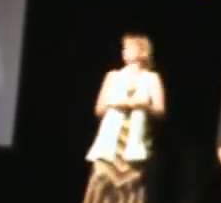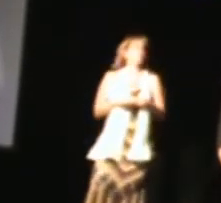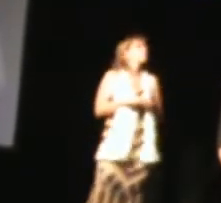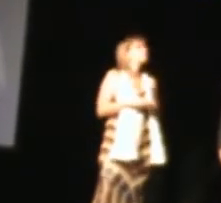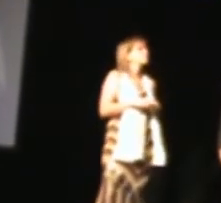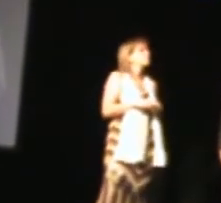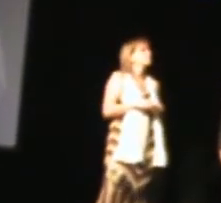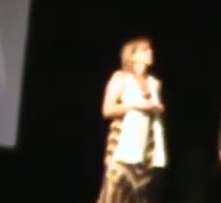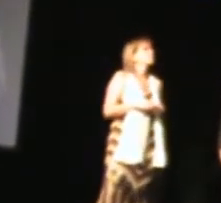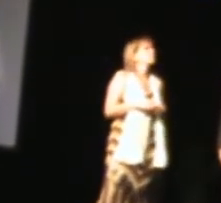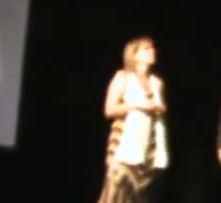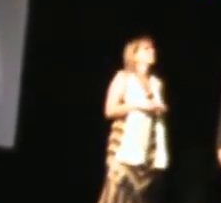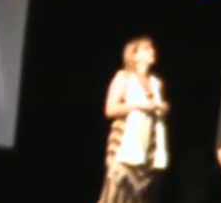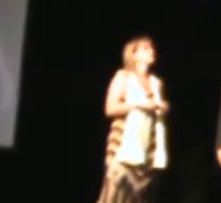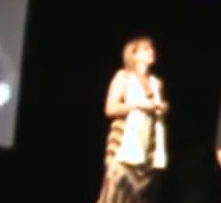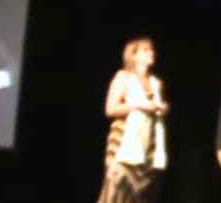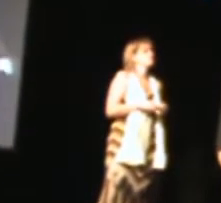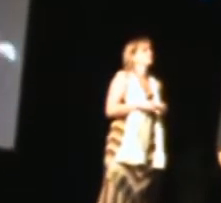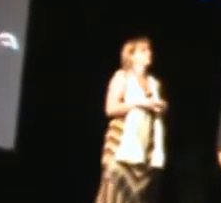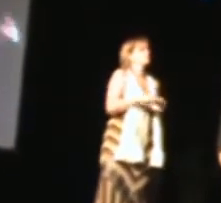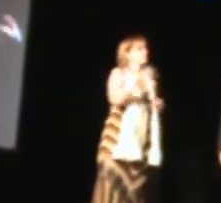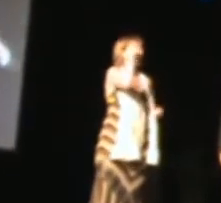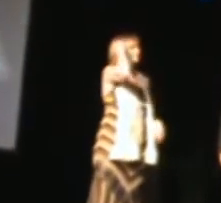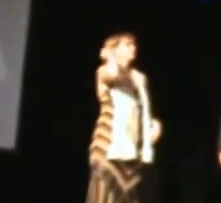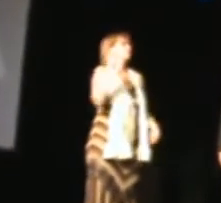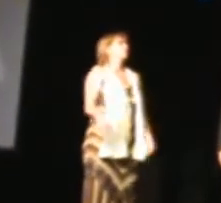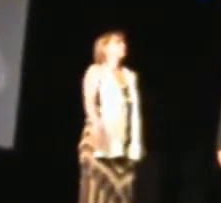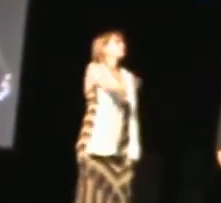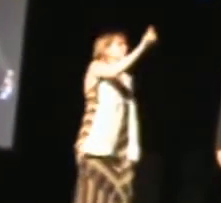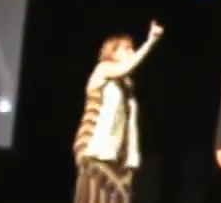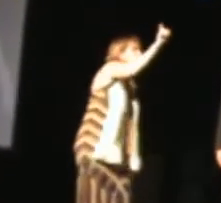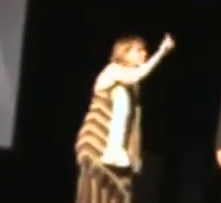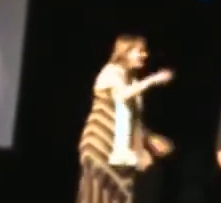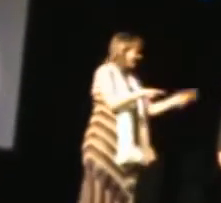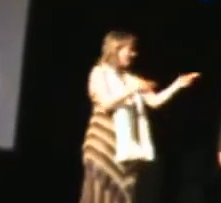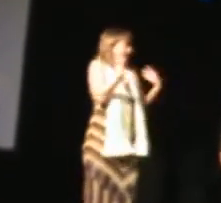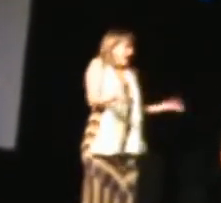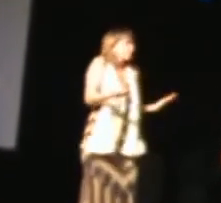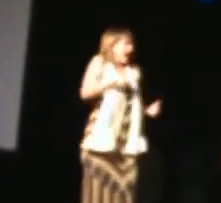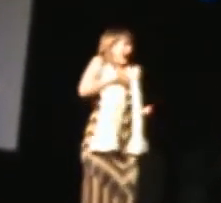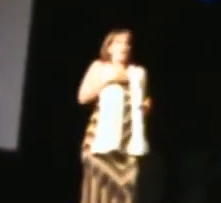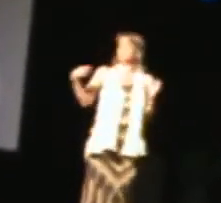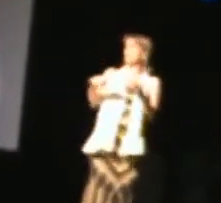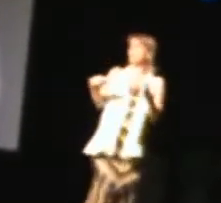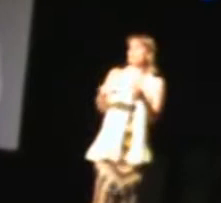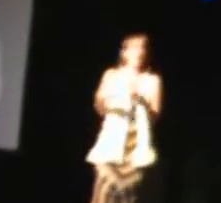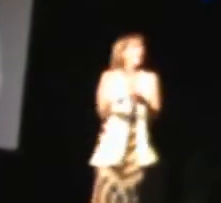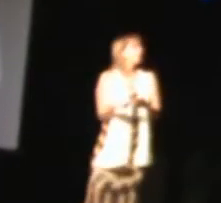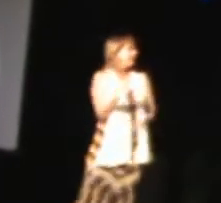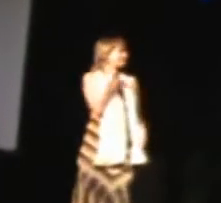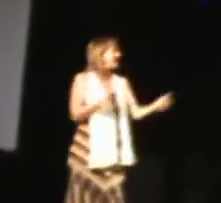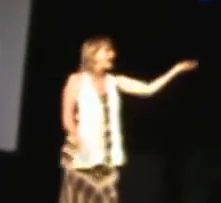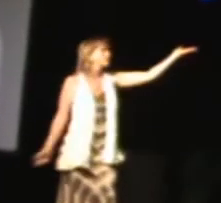sponsor, toch? Hartstikke bijzonder. Want de modellen zullen ook in de toekomst meer... ...zal worden... Ja, wacht even. Zij hebben